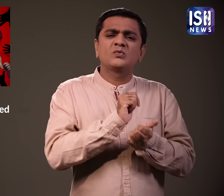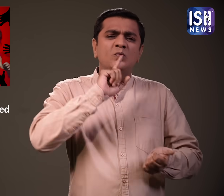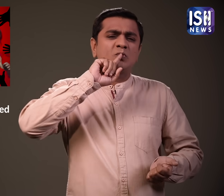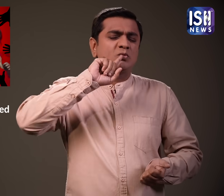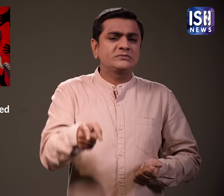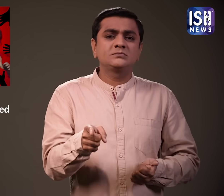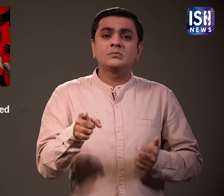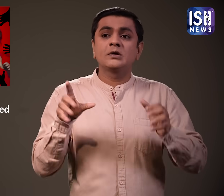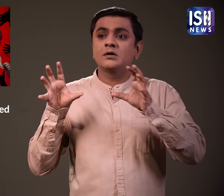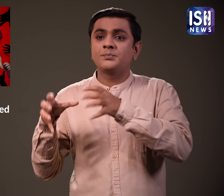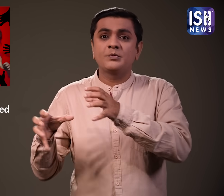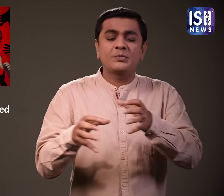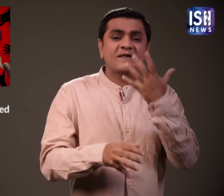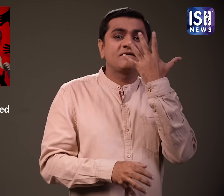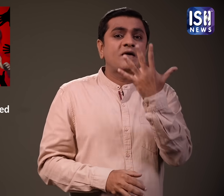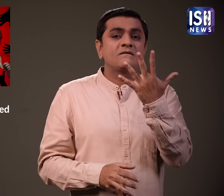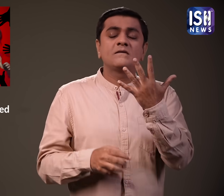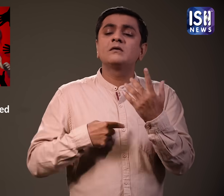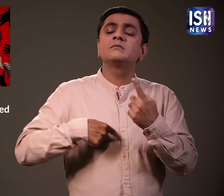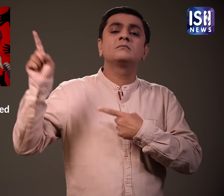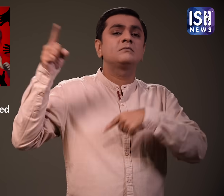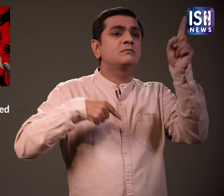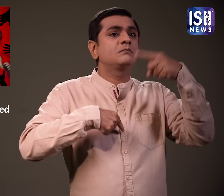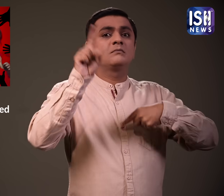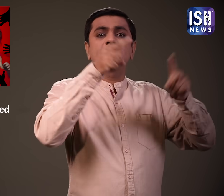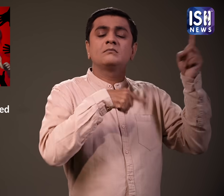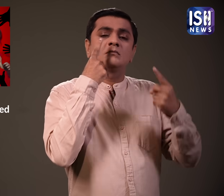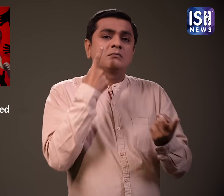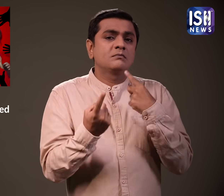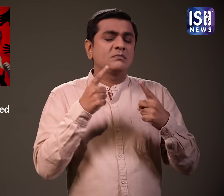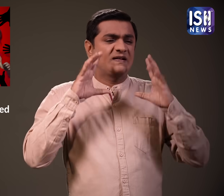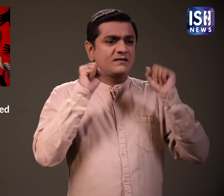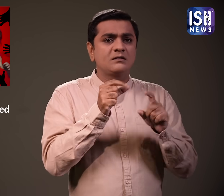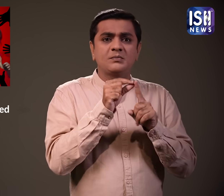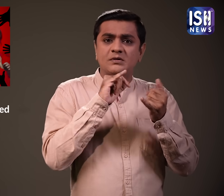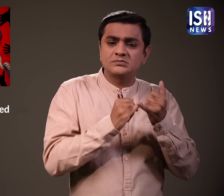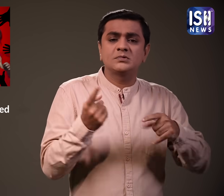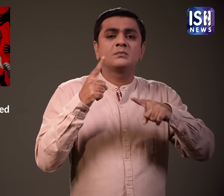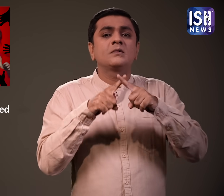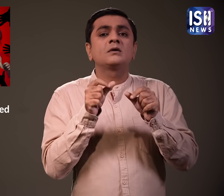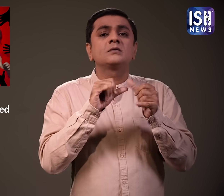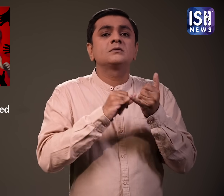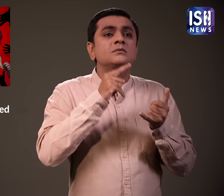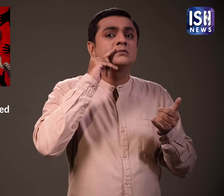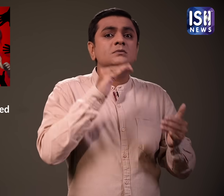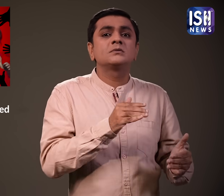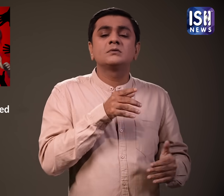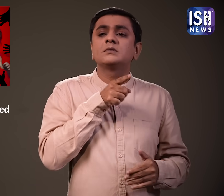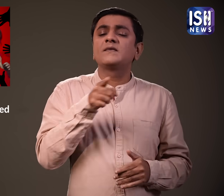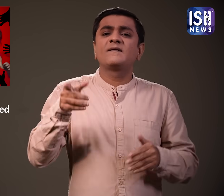उसकी गिरफतारी के लिए चापे मरी शुरू कर दी गई है और बांच टीमें गठित की गई है. कड़ी चाँच शुरू कर